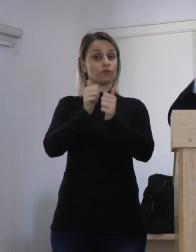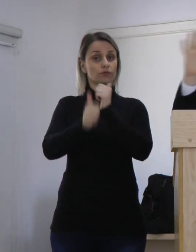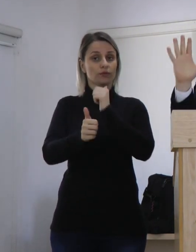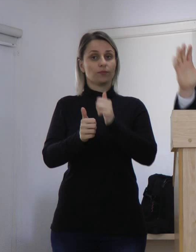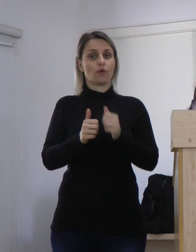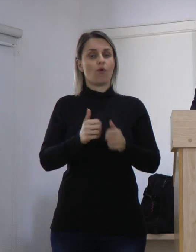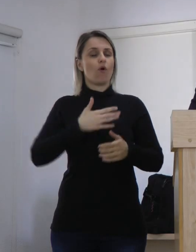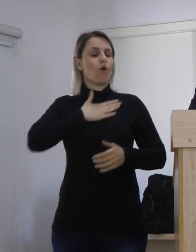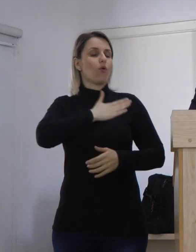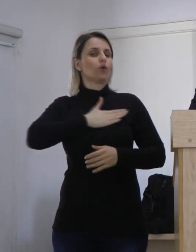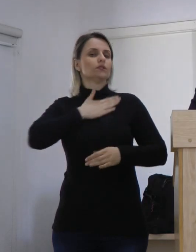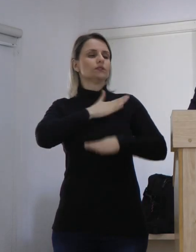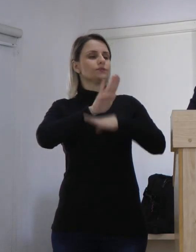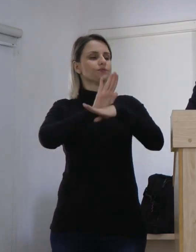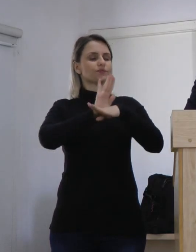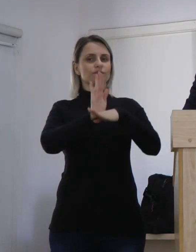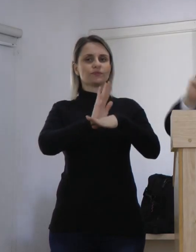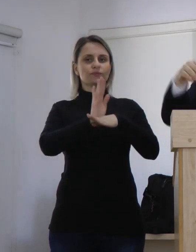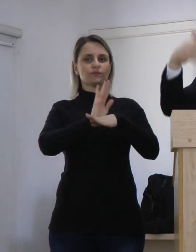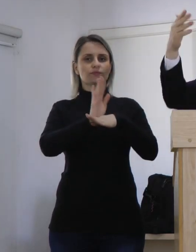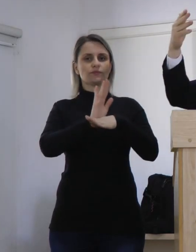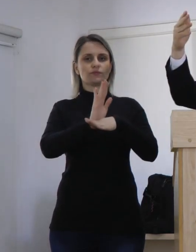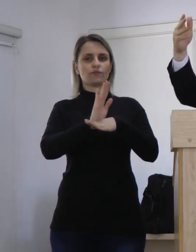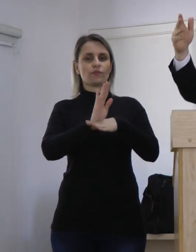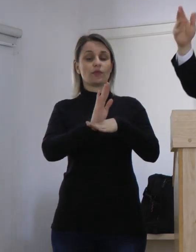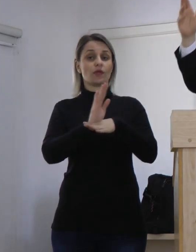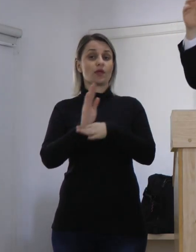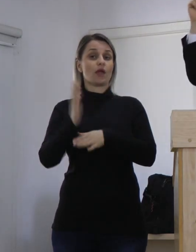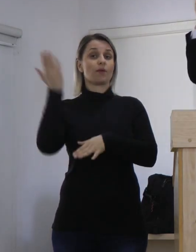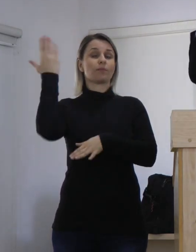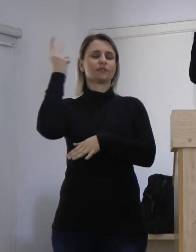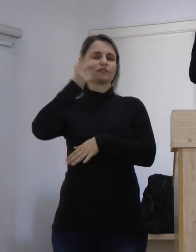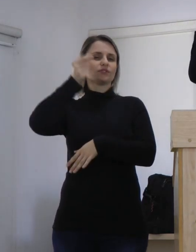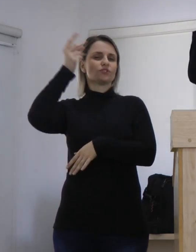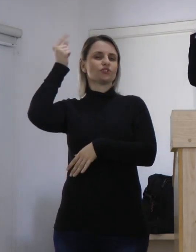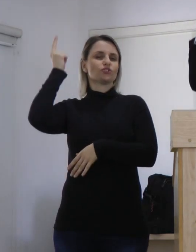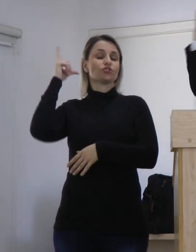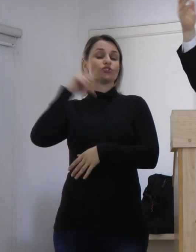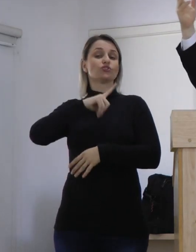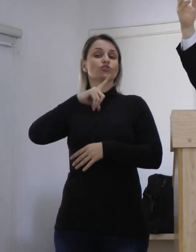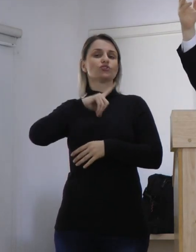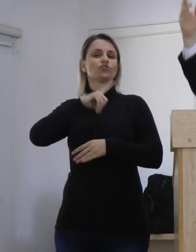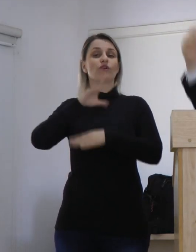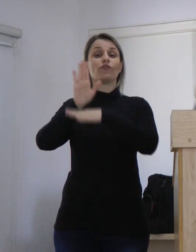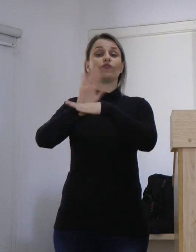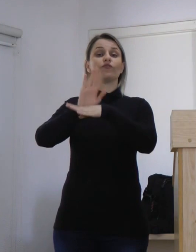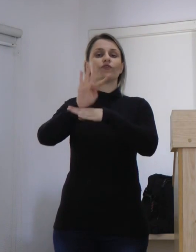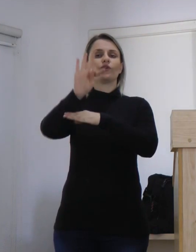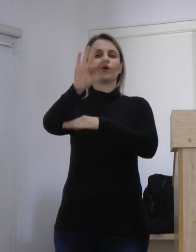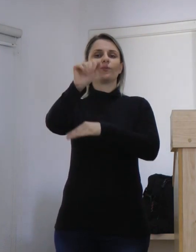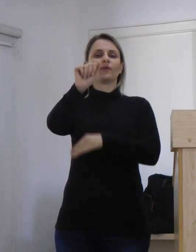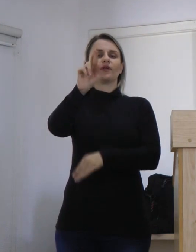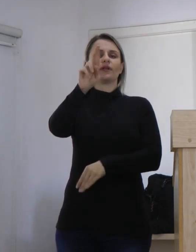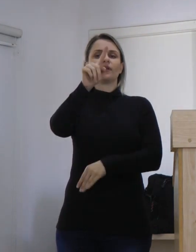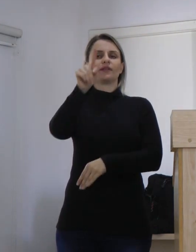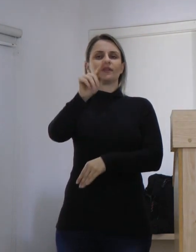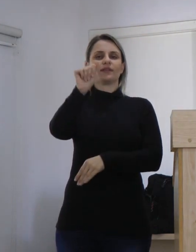adorava cinema. E naquele tempo antigo passava os filmes do Tarzan, o Rei das Selvas.